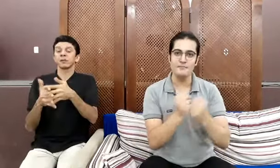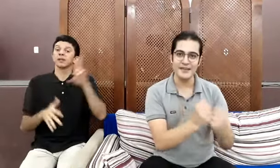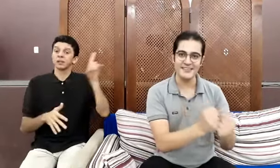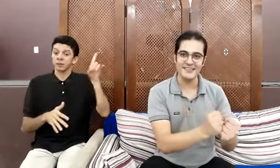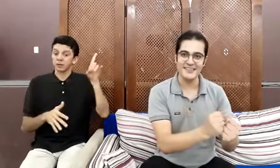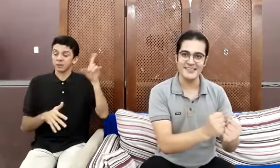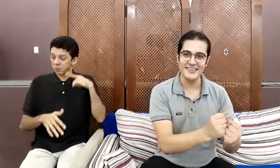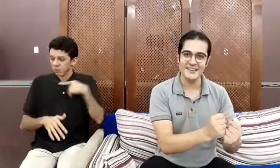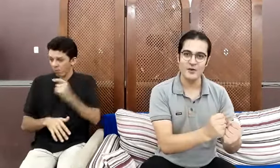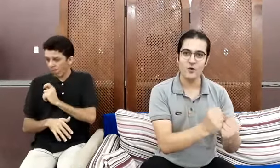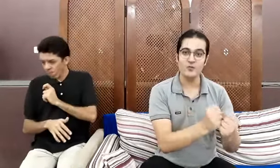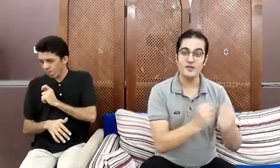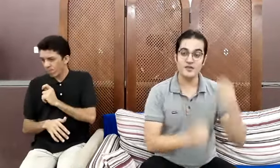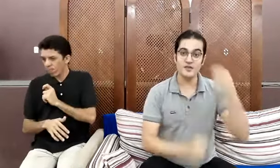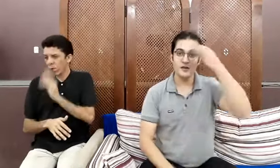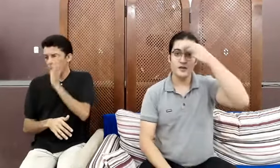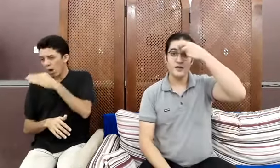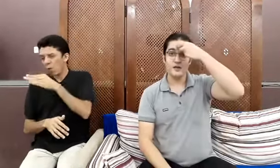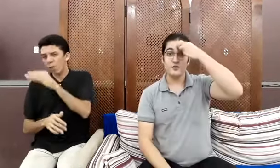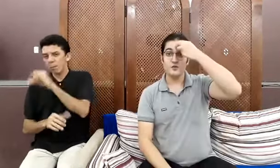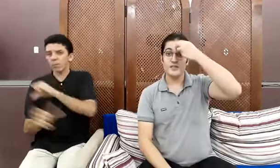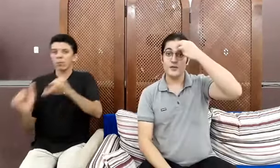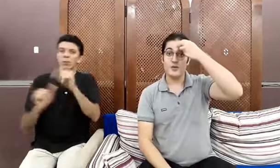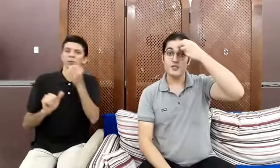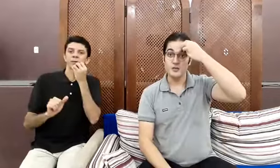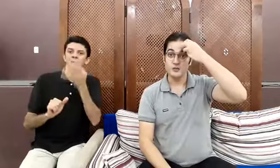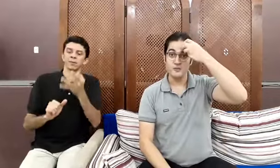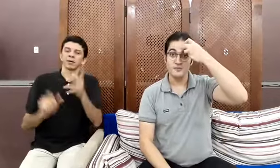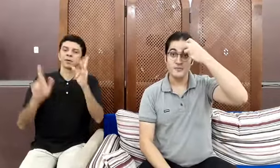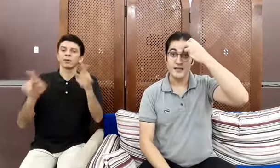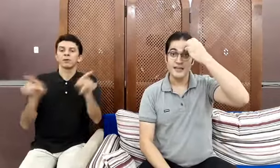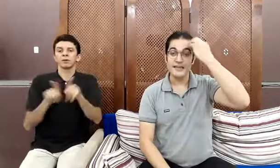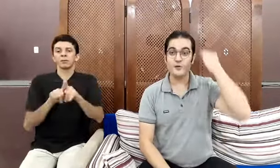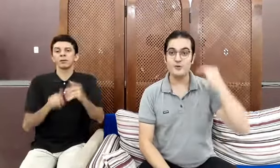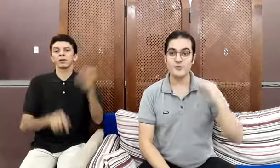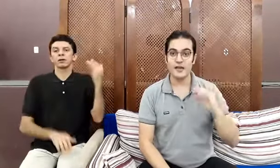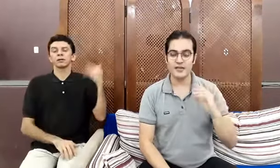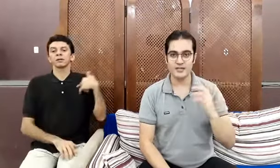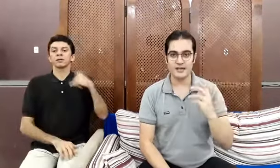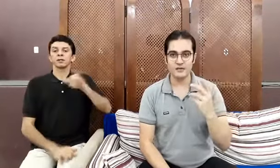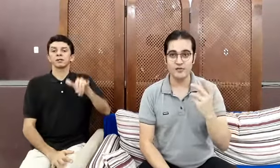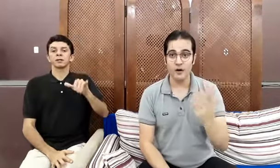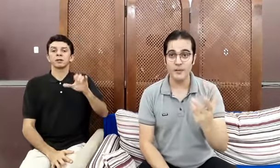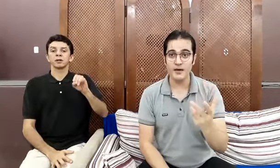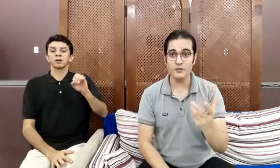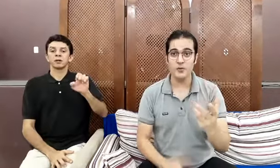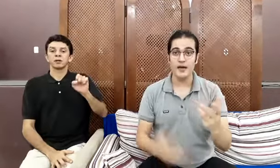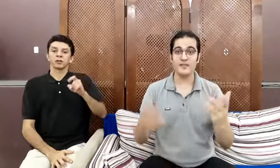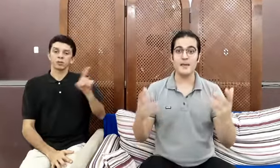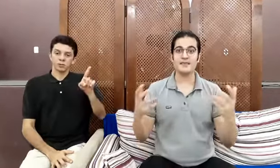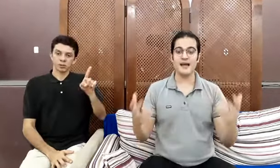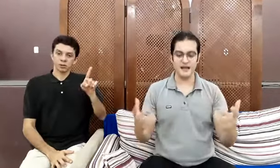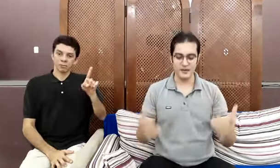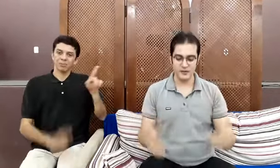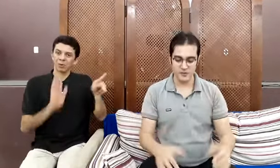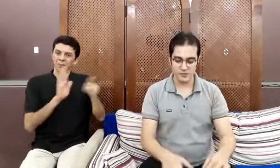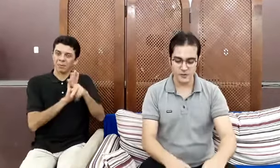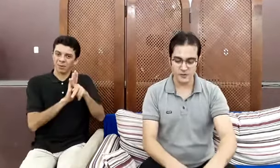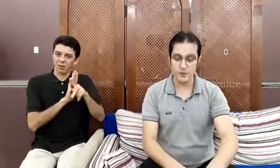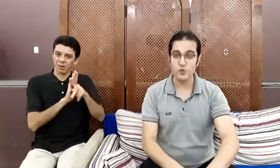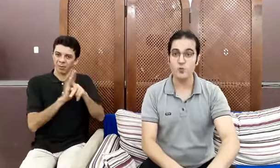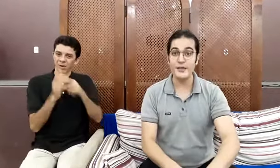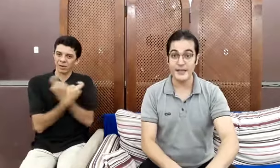em bem, como disse José no Egito. Deus, ele está transformando essa batalha que nós